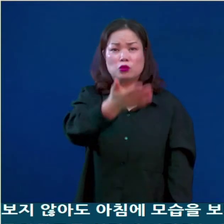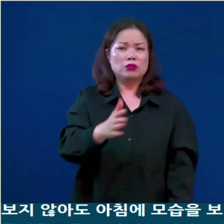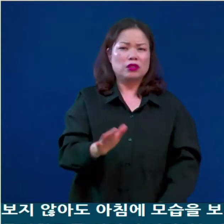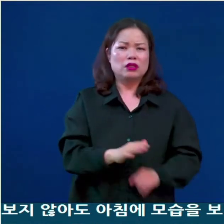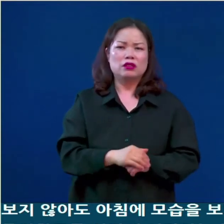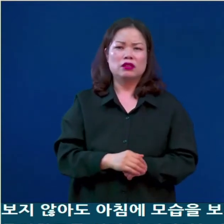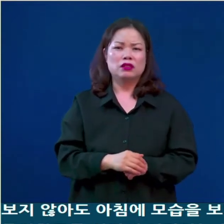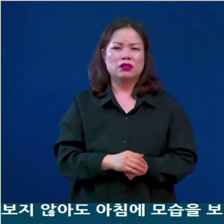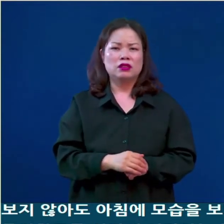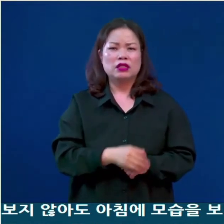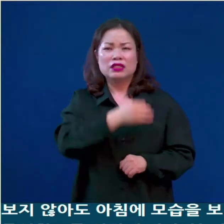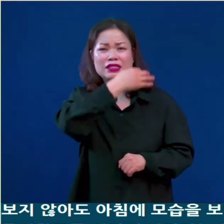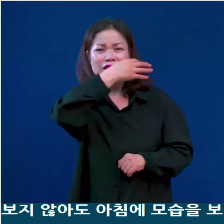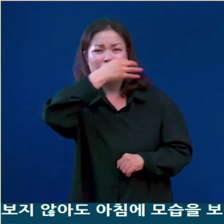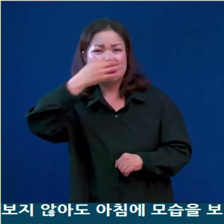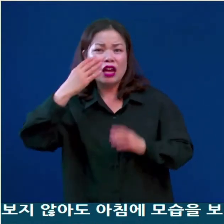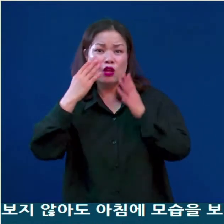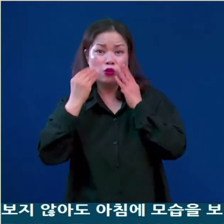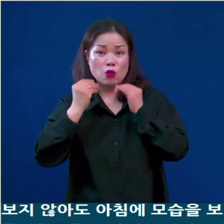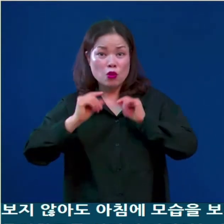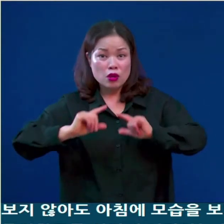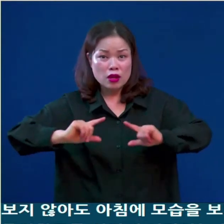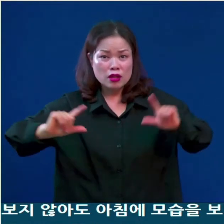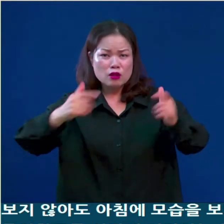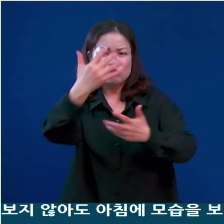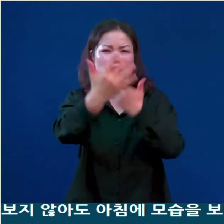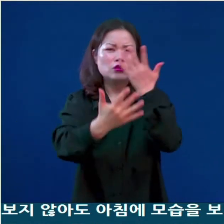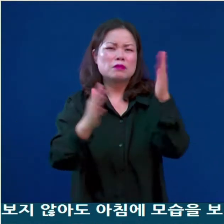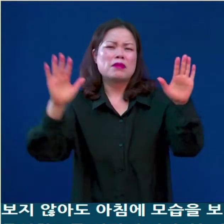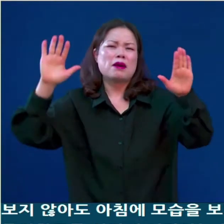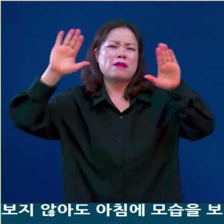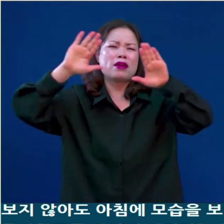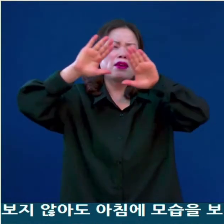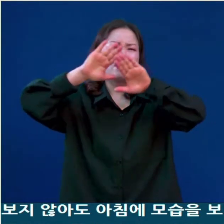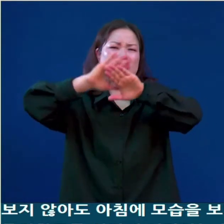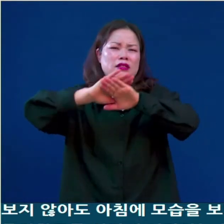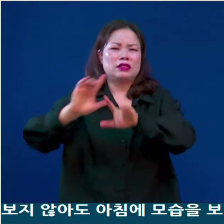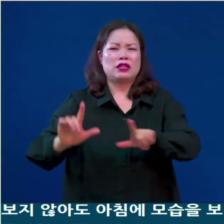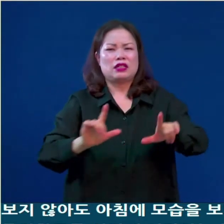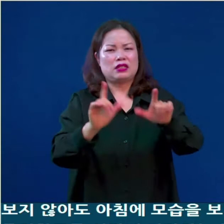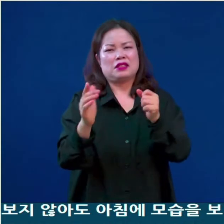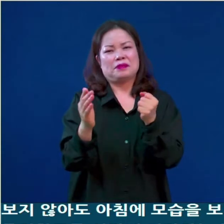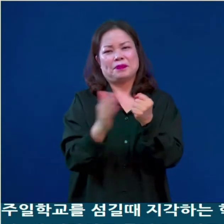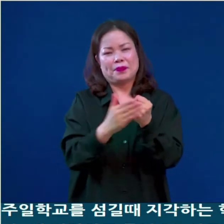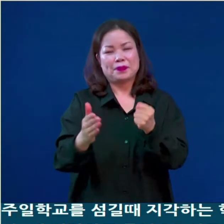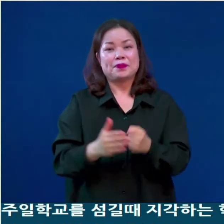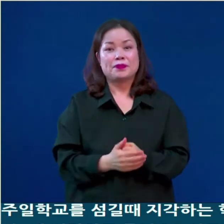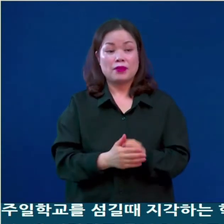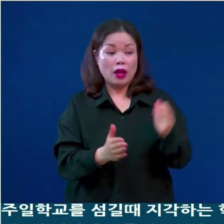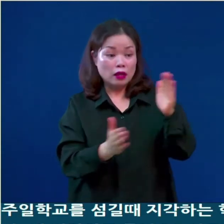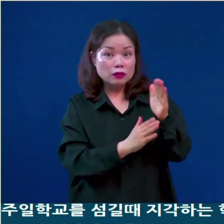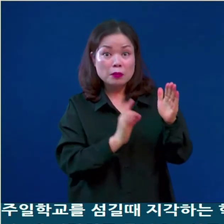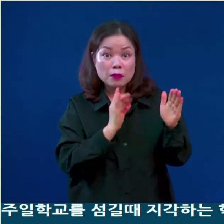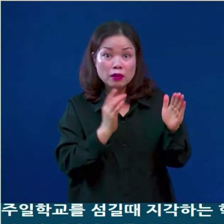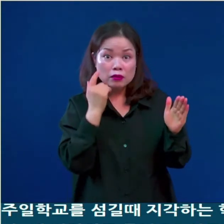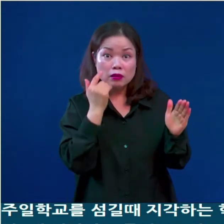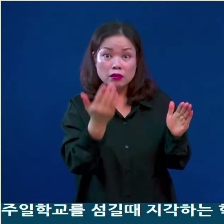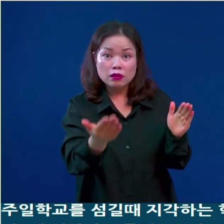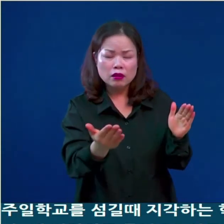신토부리, 신나는 토요일, 불타는 이 밤을 보냈기 때문입니다. 학생들만